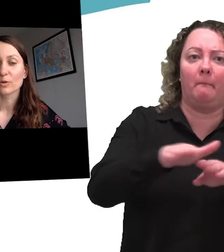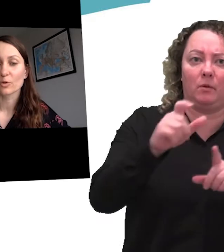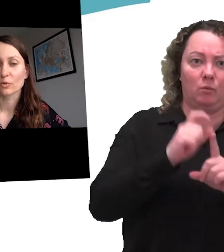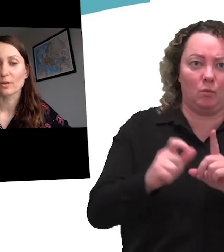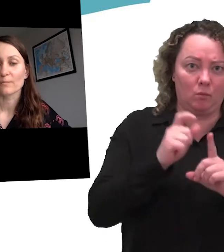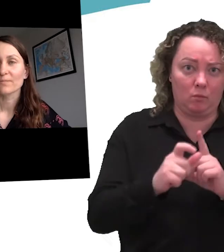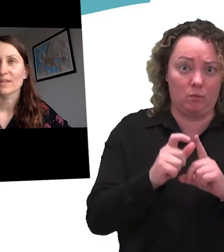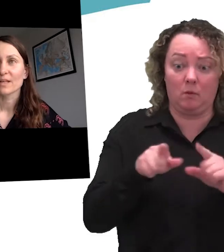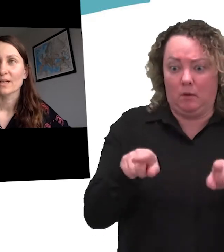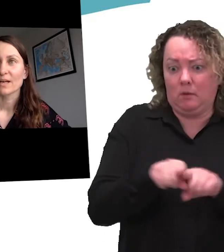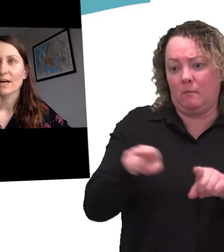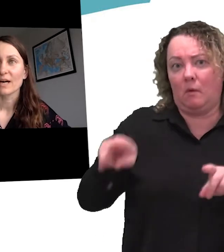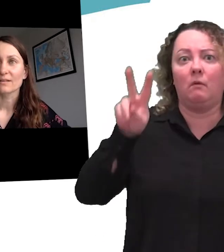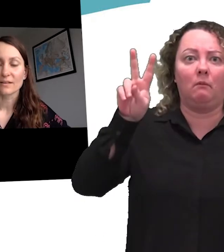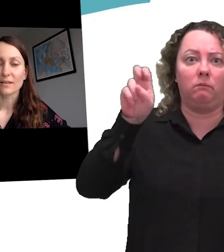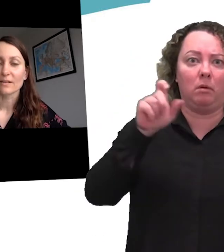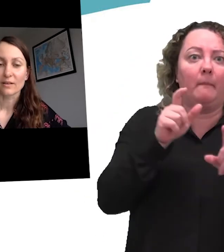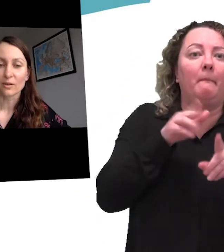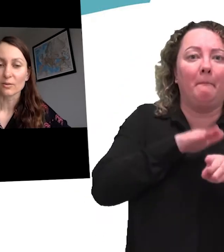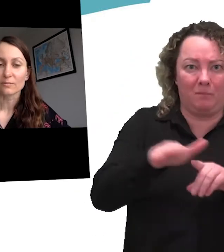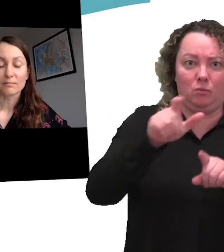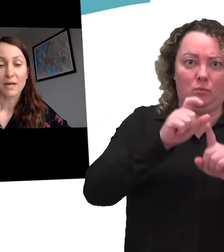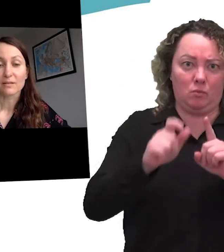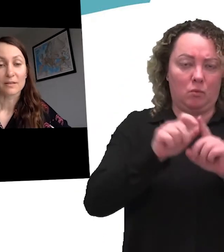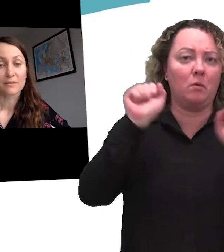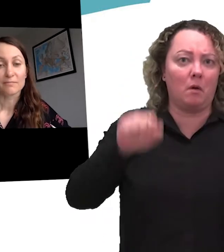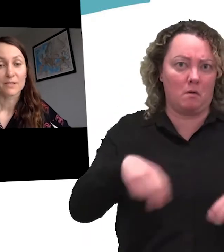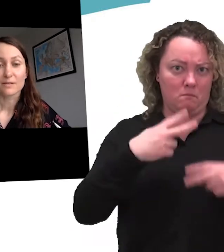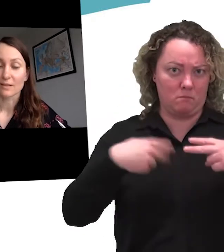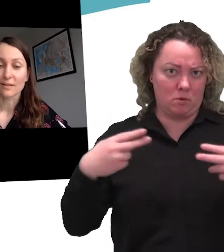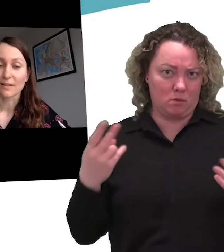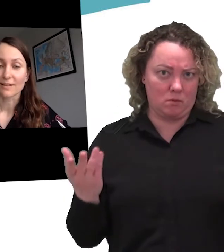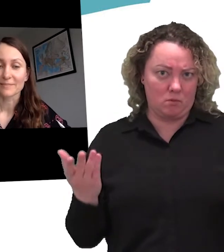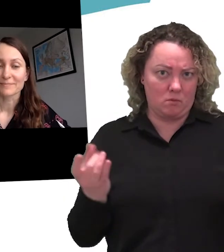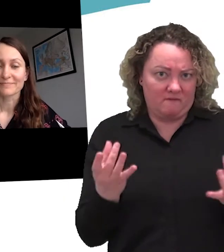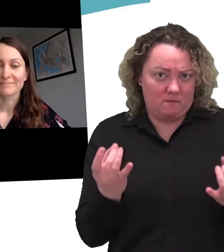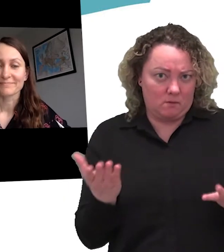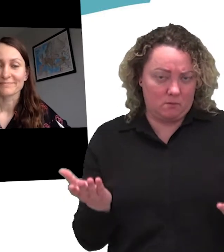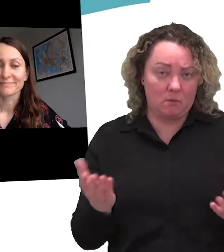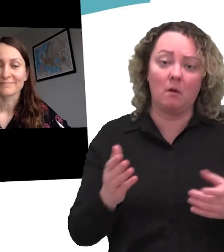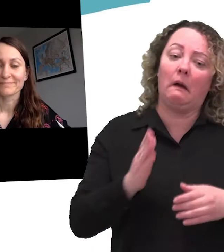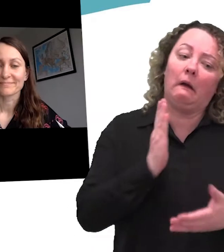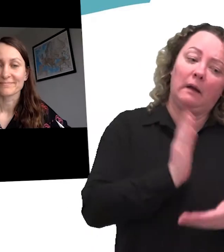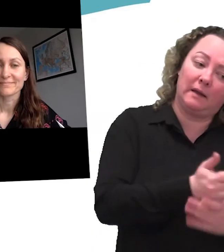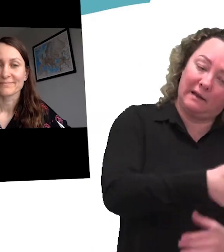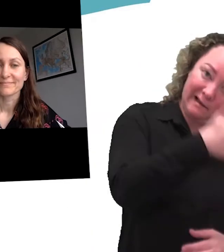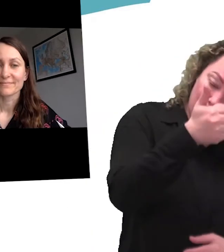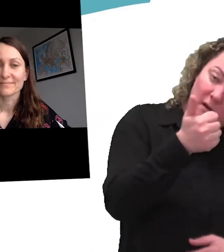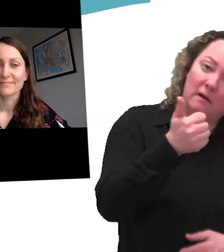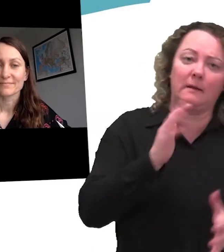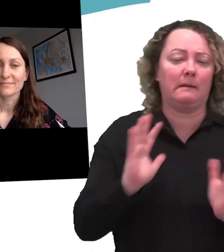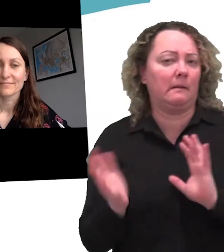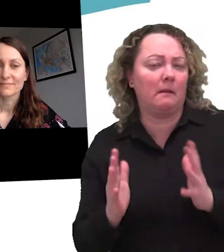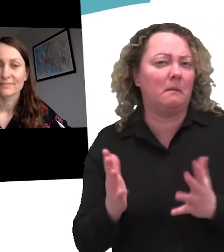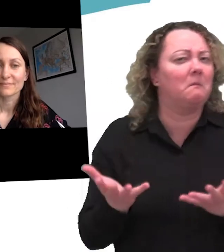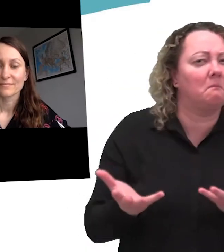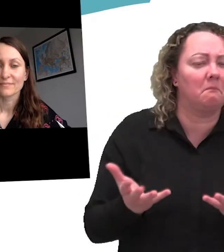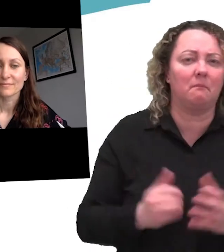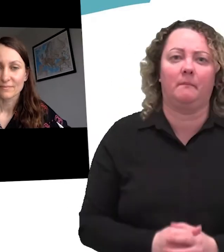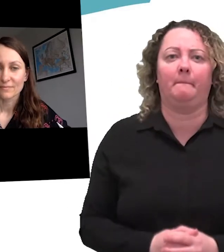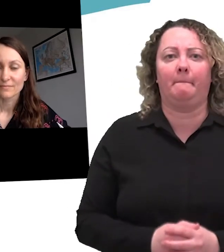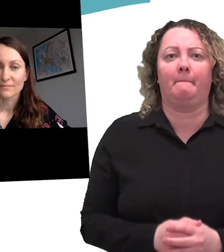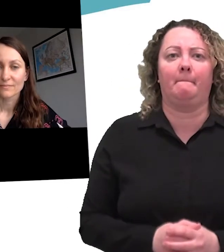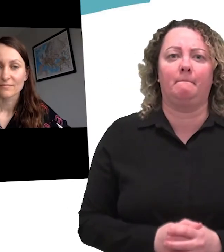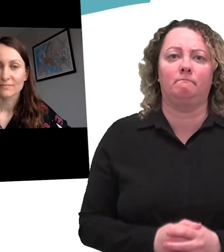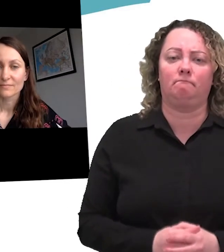išsivirti pilno grūdo. Ar tai yra geriau, ar tai vis tiek nėra gerai? Tai vienareikšmiškai tai yra